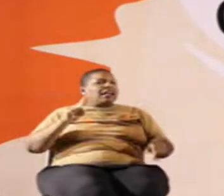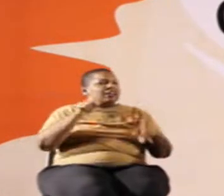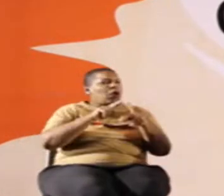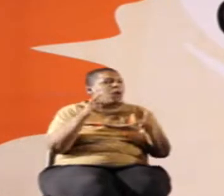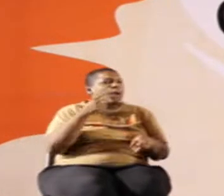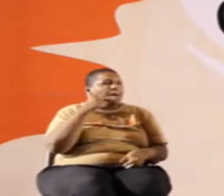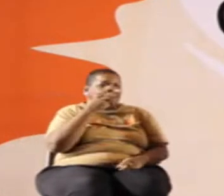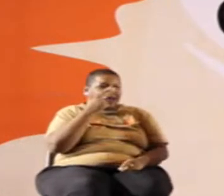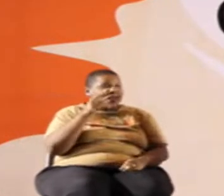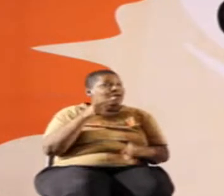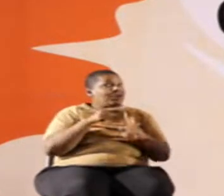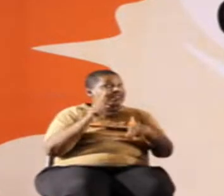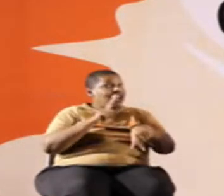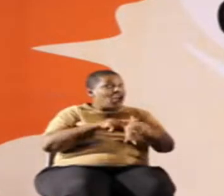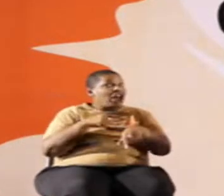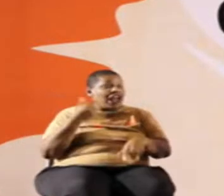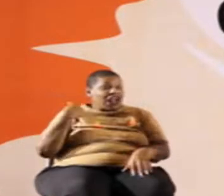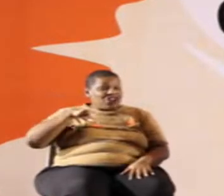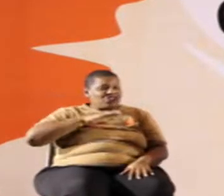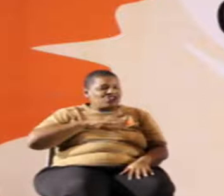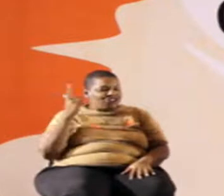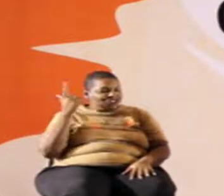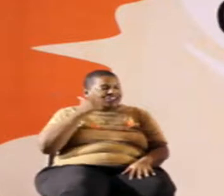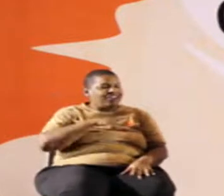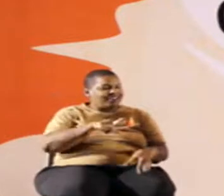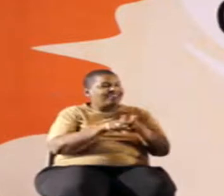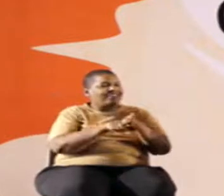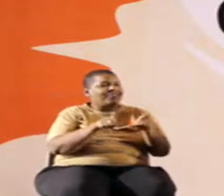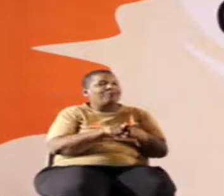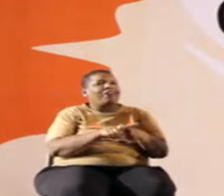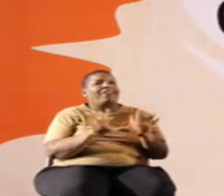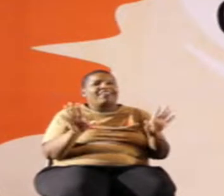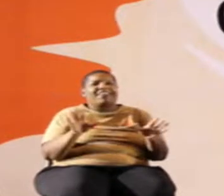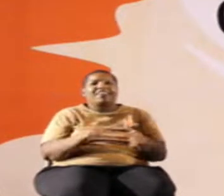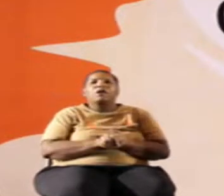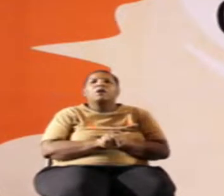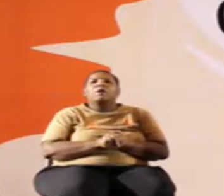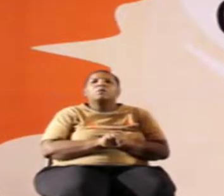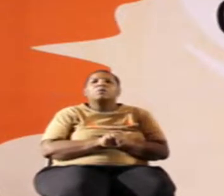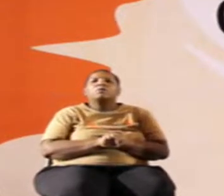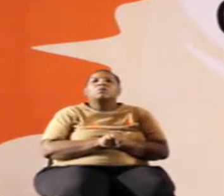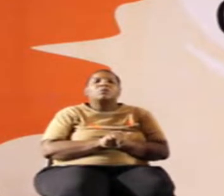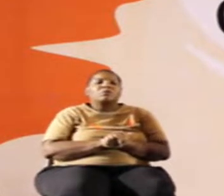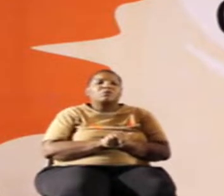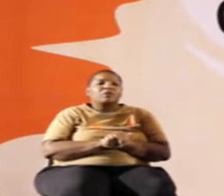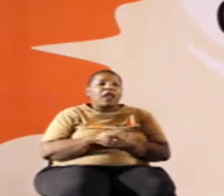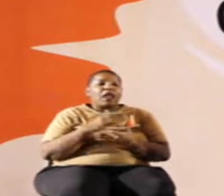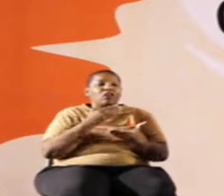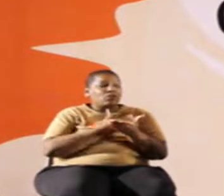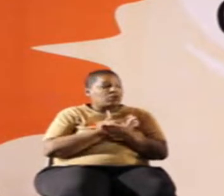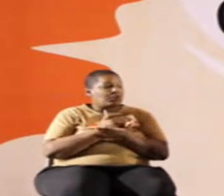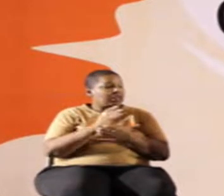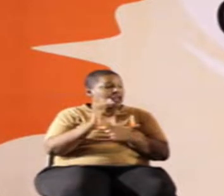gente ganha. Pois não é? E, bom, aqui a gente vai começar a se organizar.